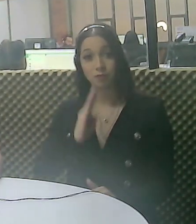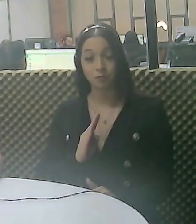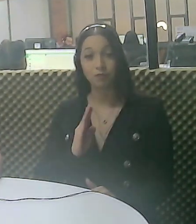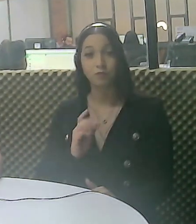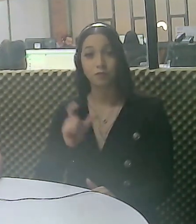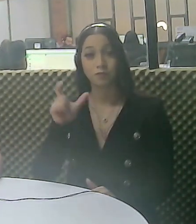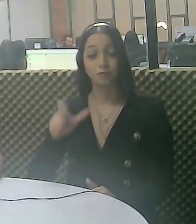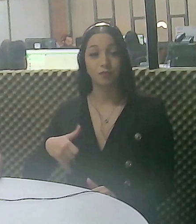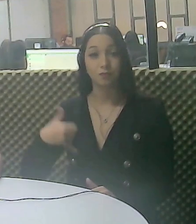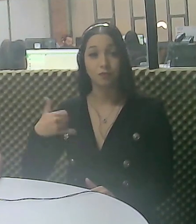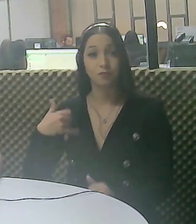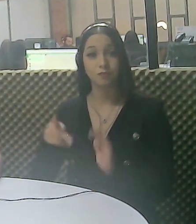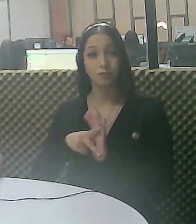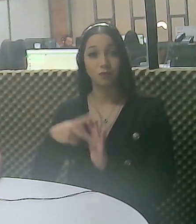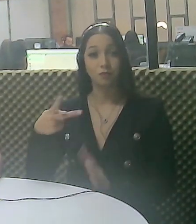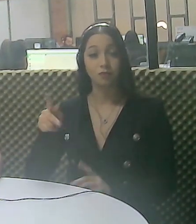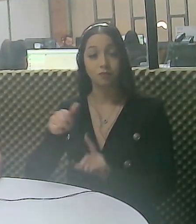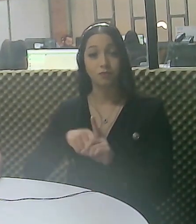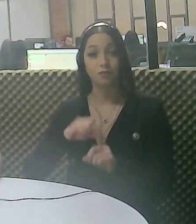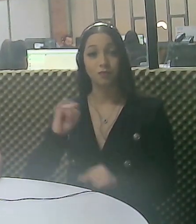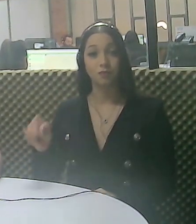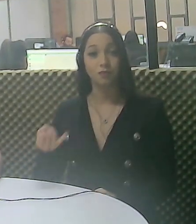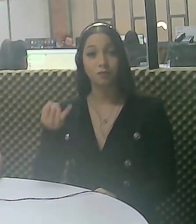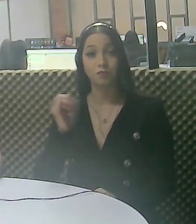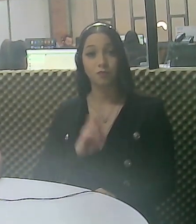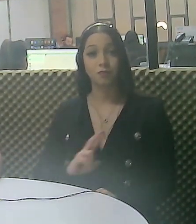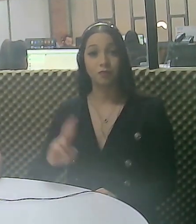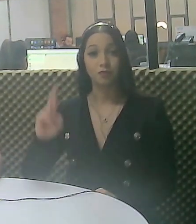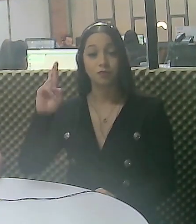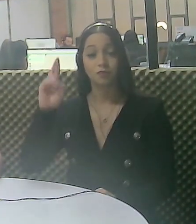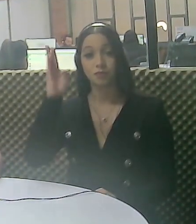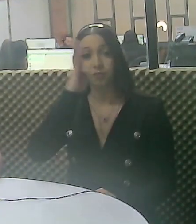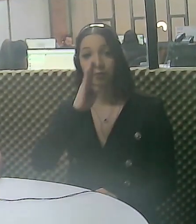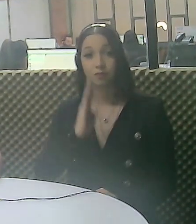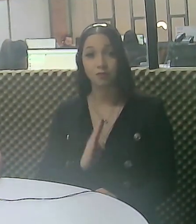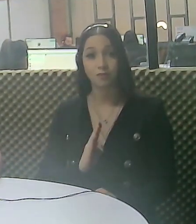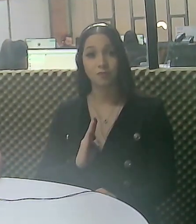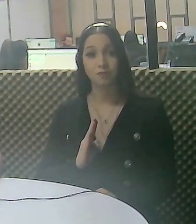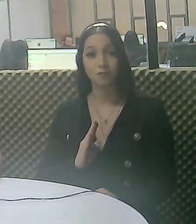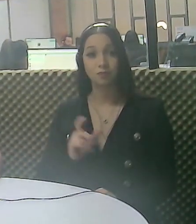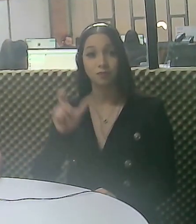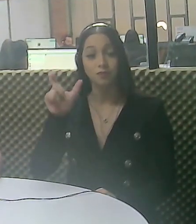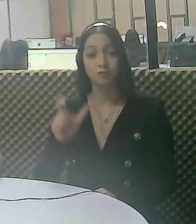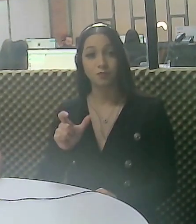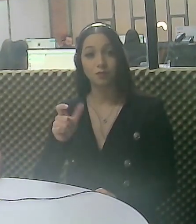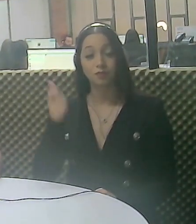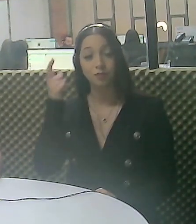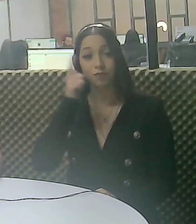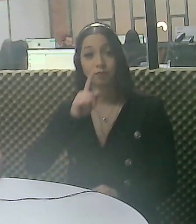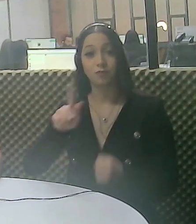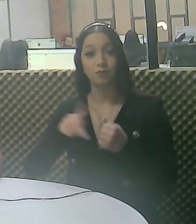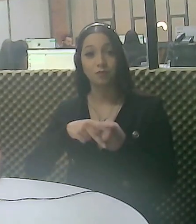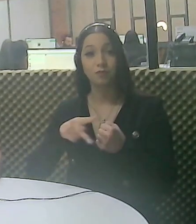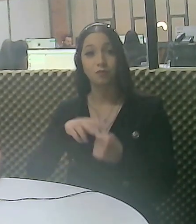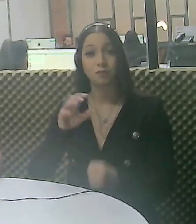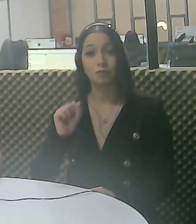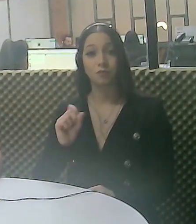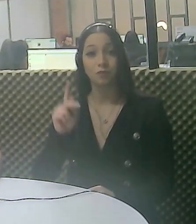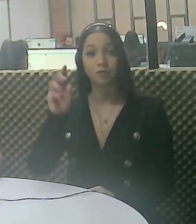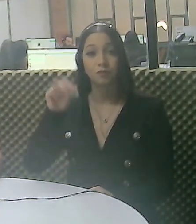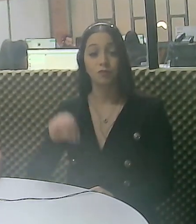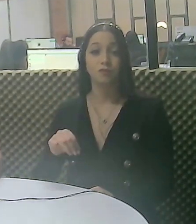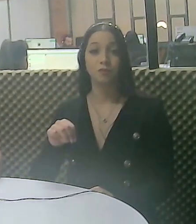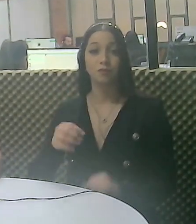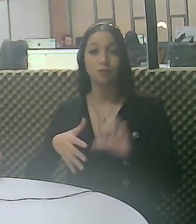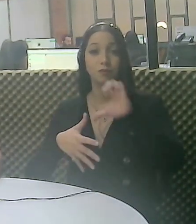sua faixa etária. Em janeiro deste ano, representando a seleção brasileira, o competidor ficou com a prata na prova de 8 quilômetros no